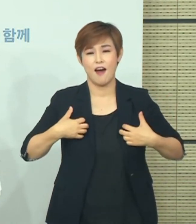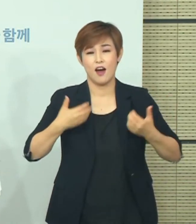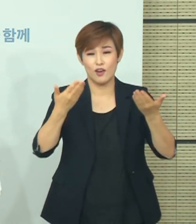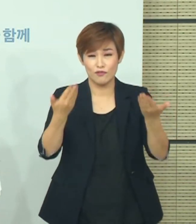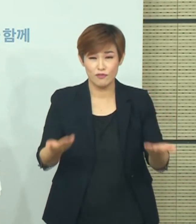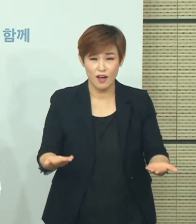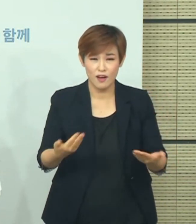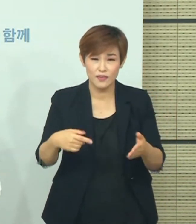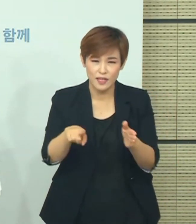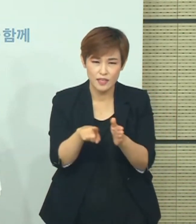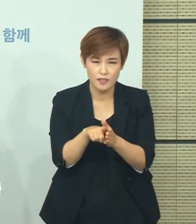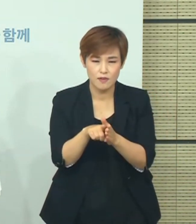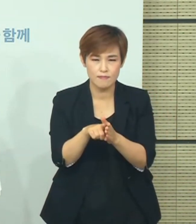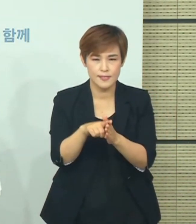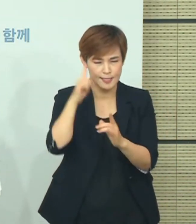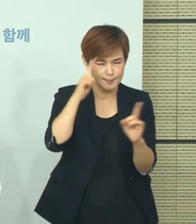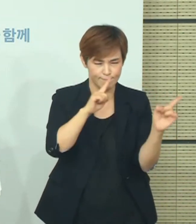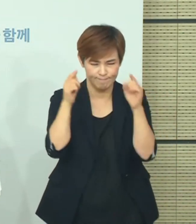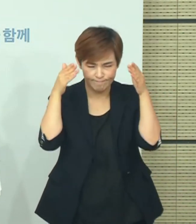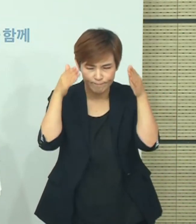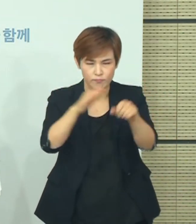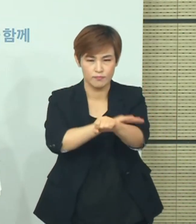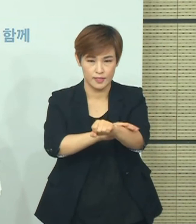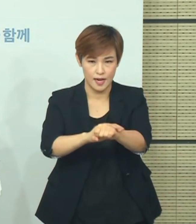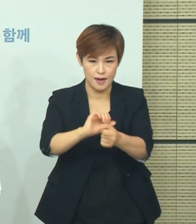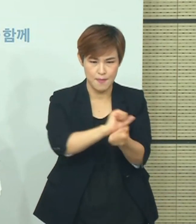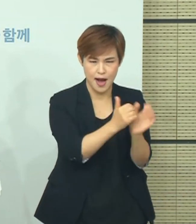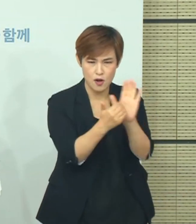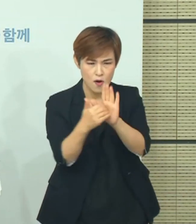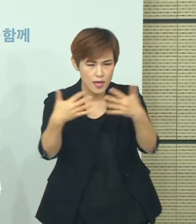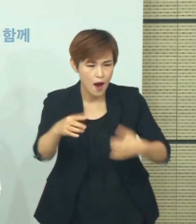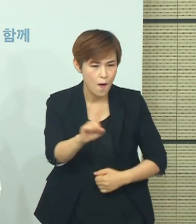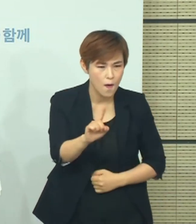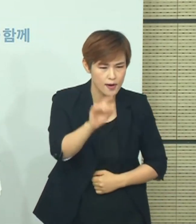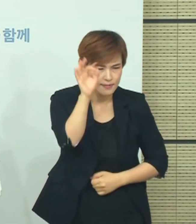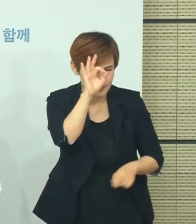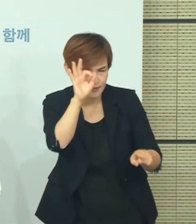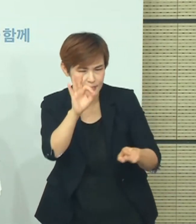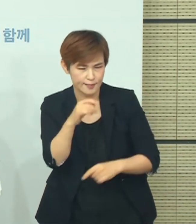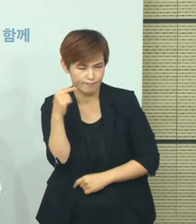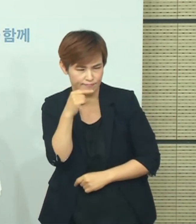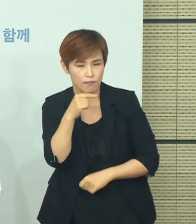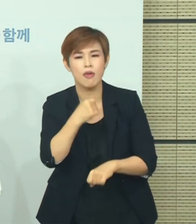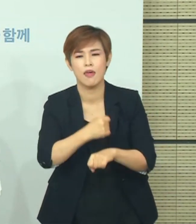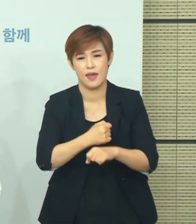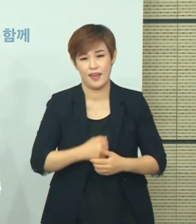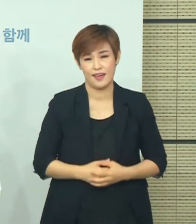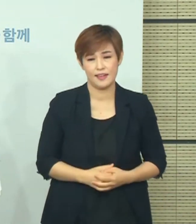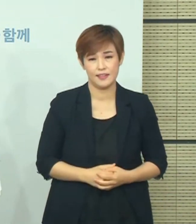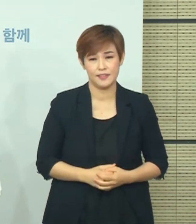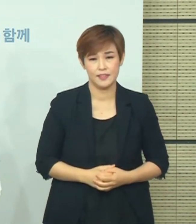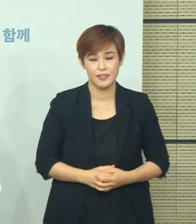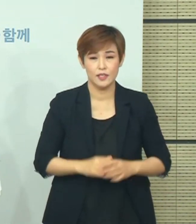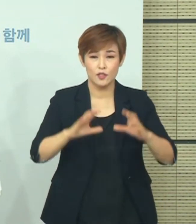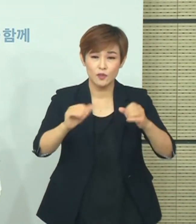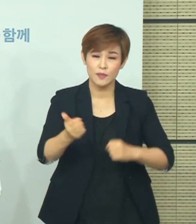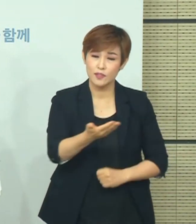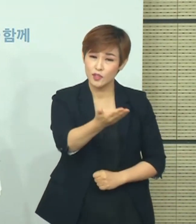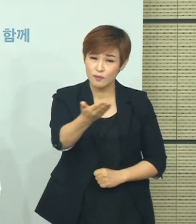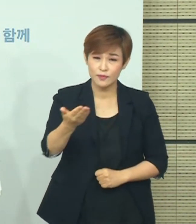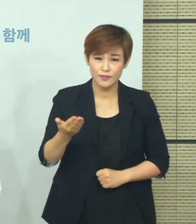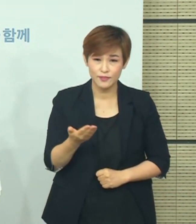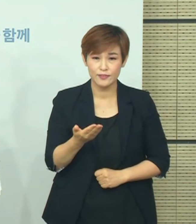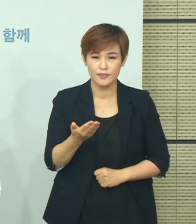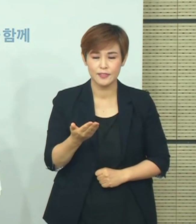위해 긴장을 늦추지 않고 방역에 취약한 곳은 없는지 계속 꼼꼼히 살피겠습니다. 국민